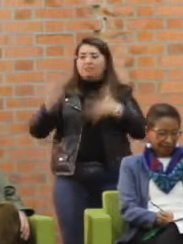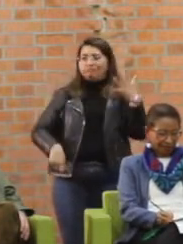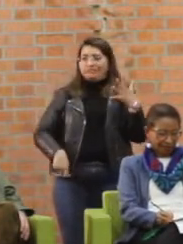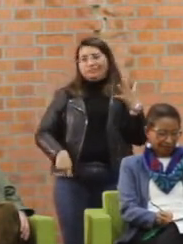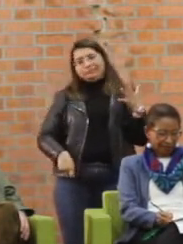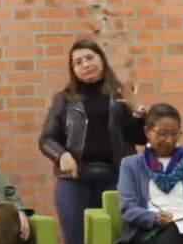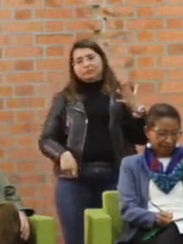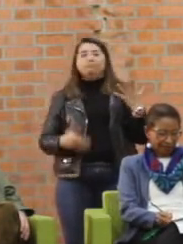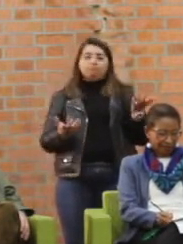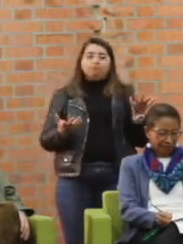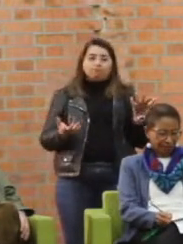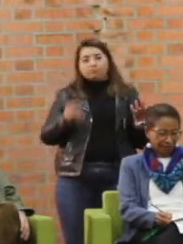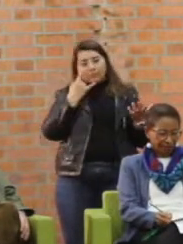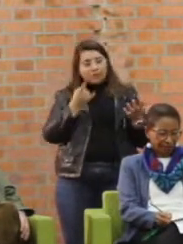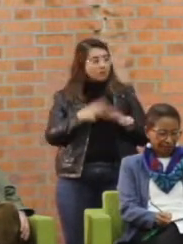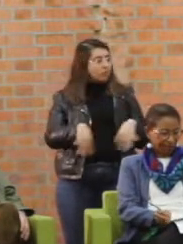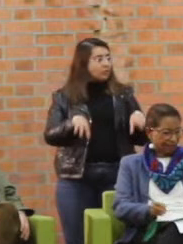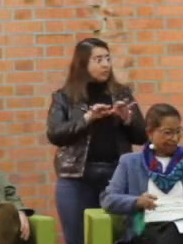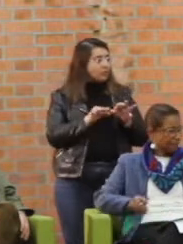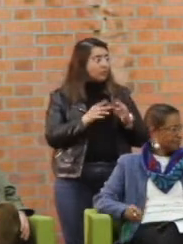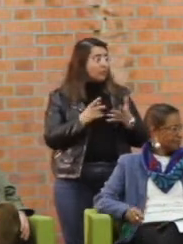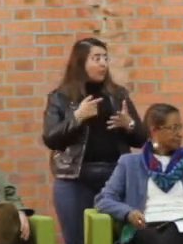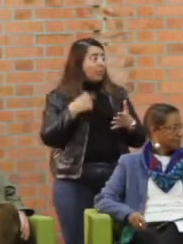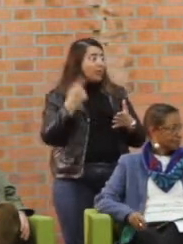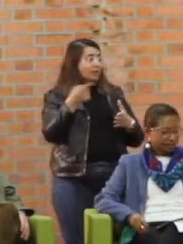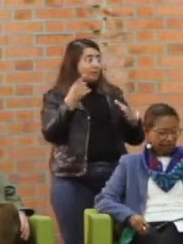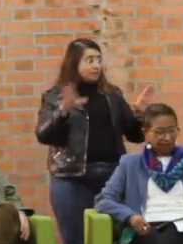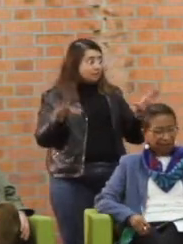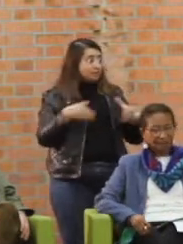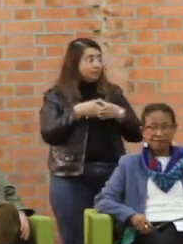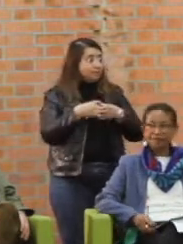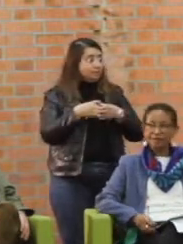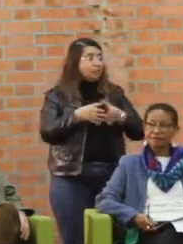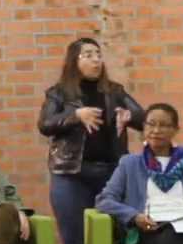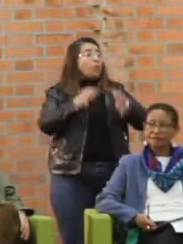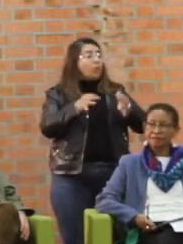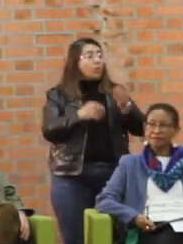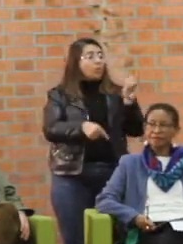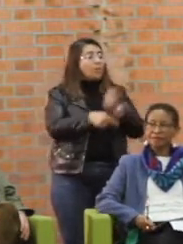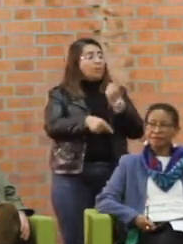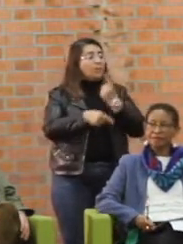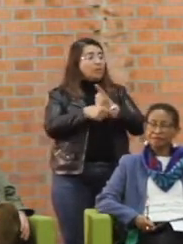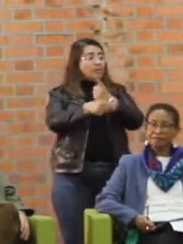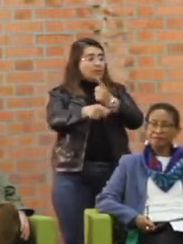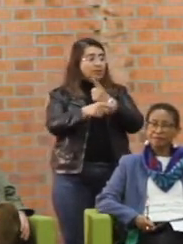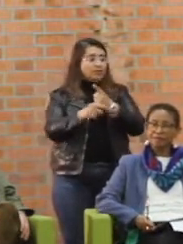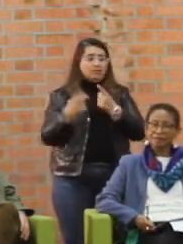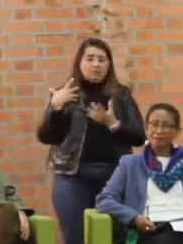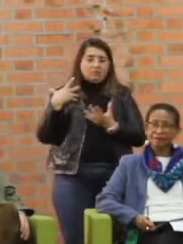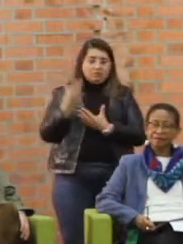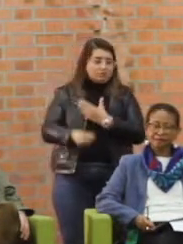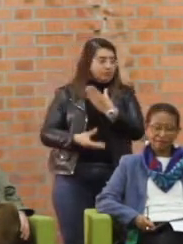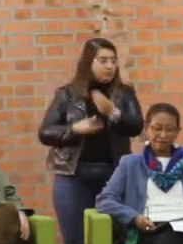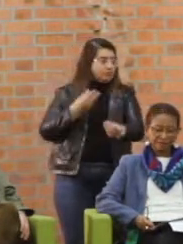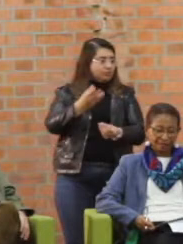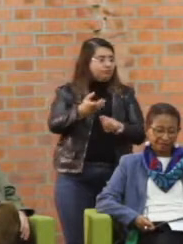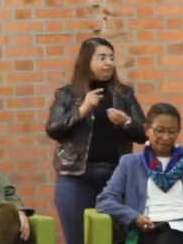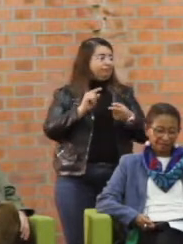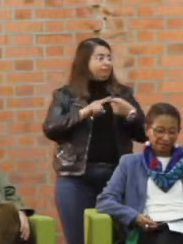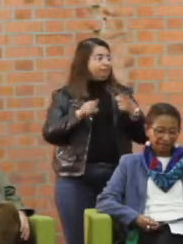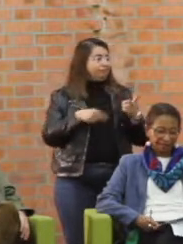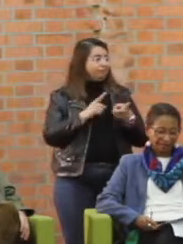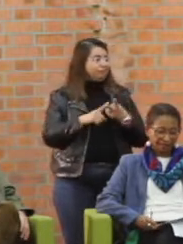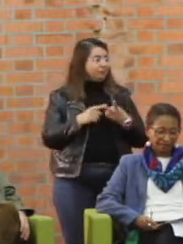relevante y es importante no solamente creo que va a cumplir como como deben de cumplir los premios su función de ser